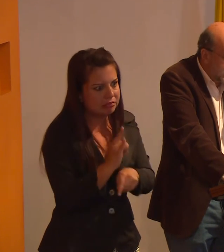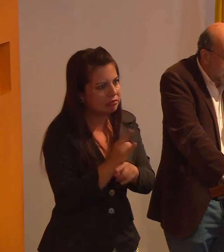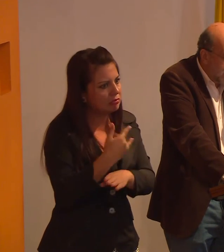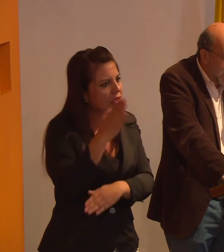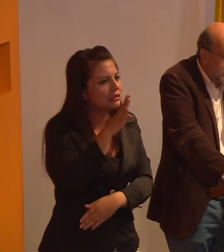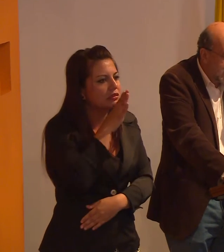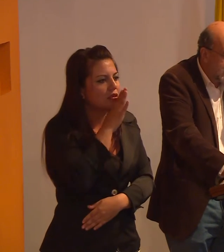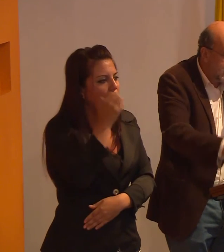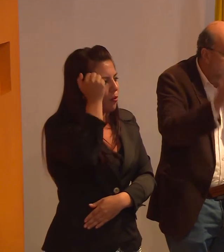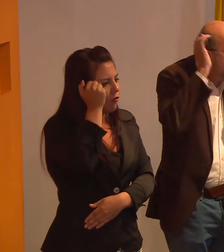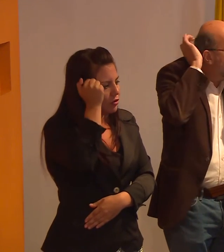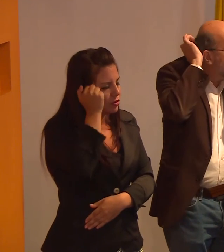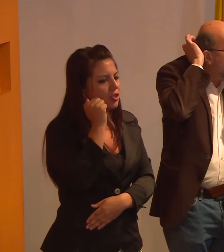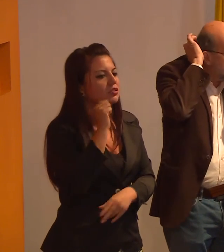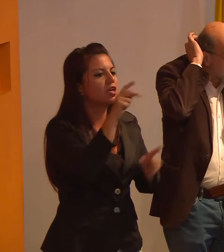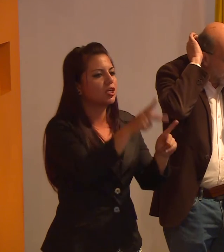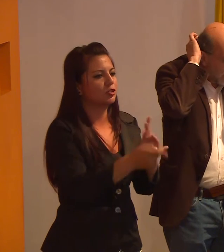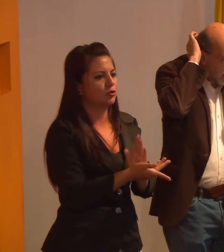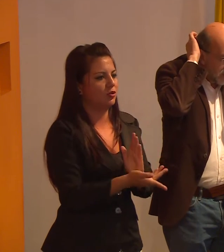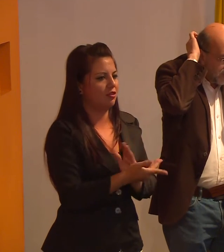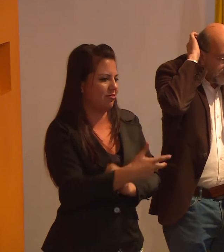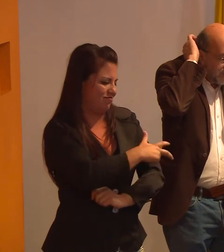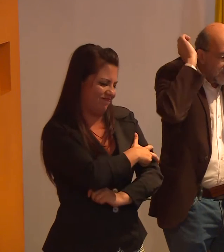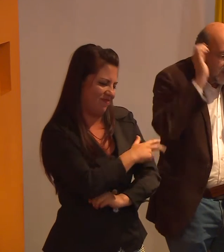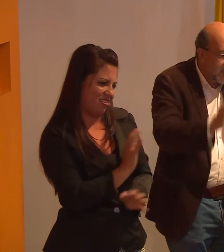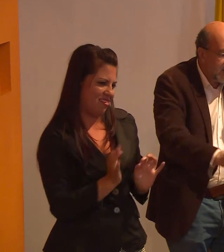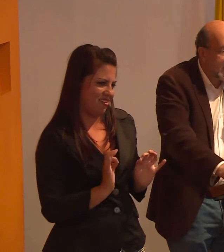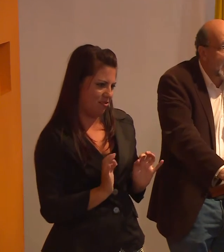y estudiantes no monitores.